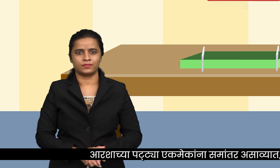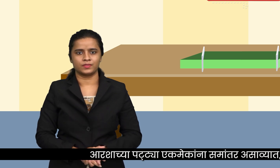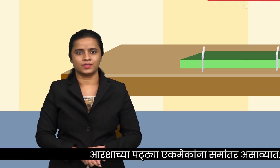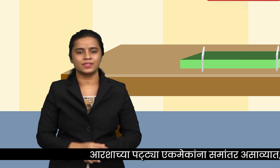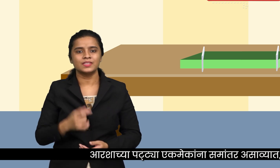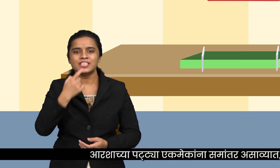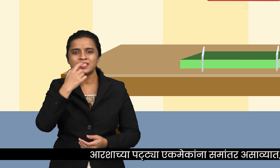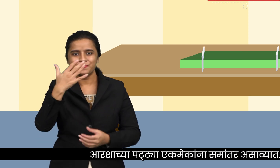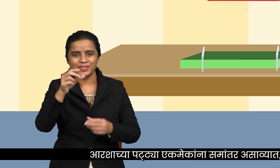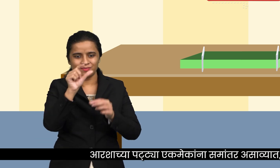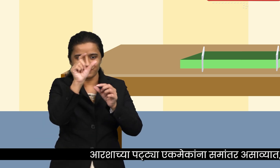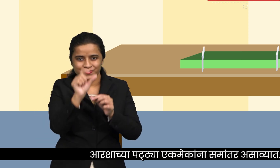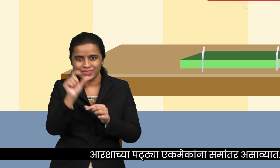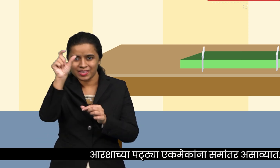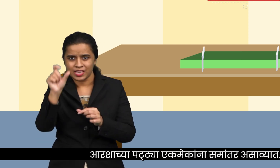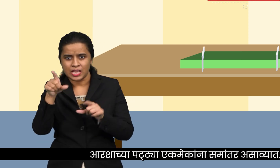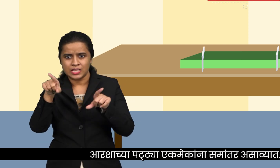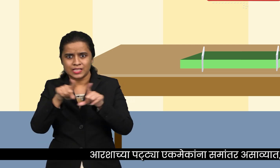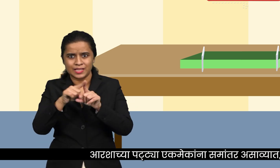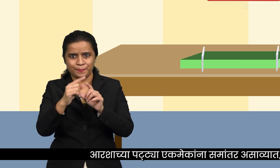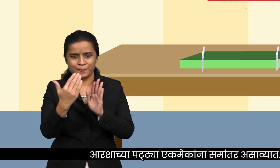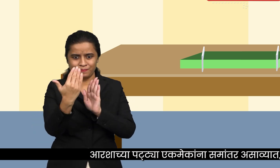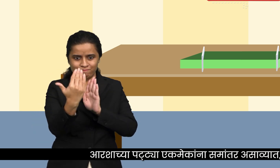आरशाच्या पट्ट्या एकमेकांना समांतर असाव्या.